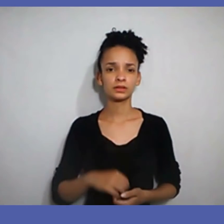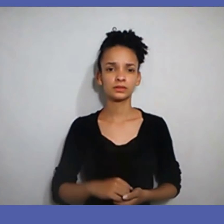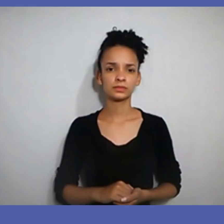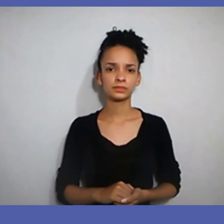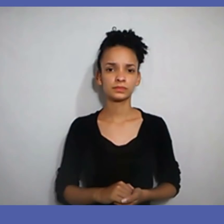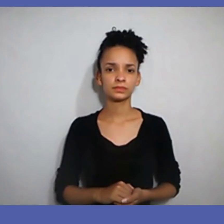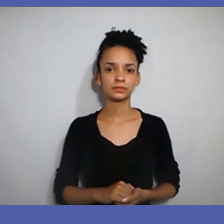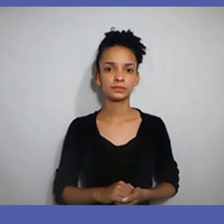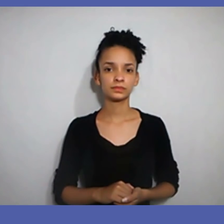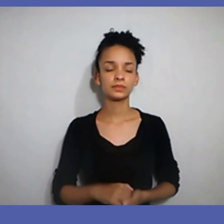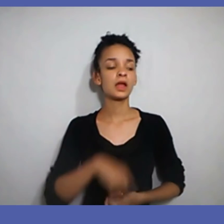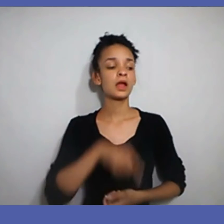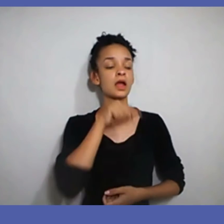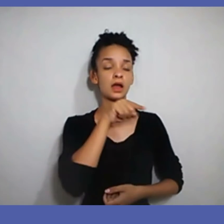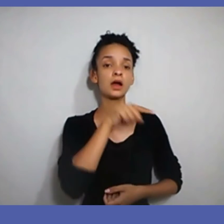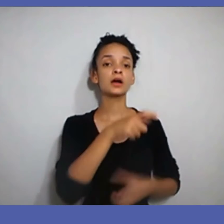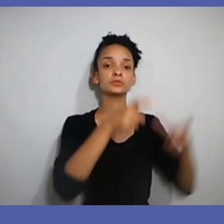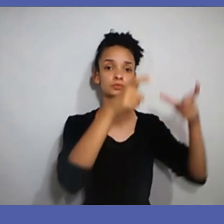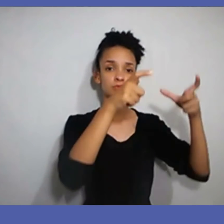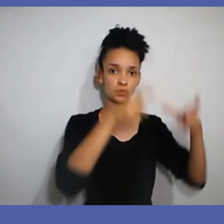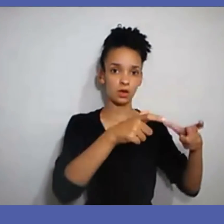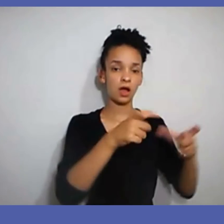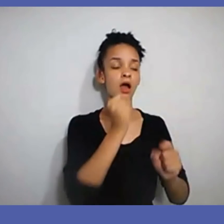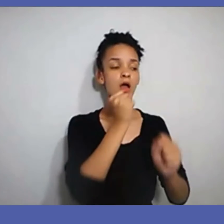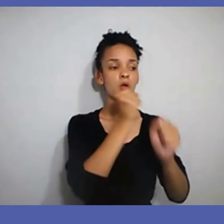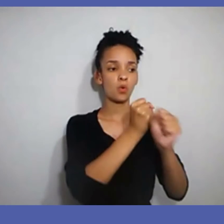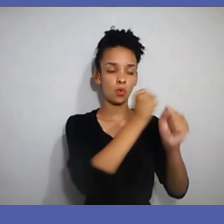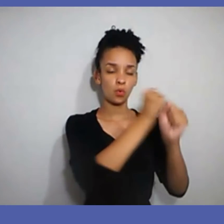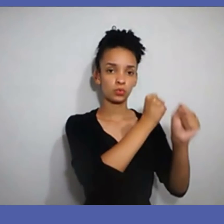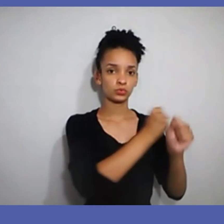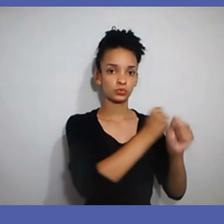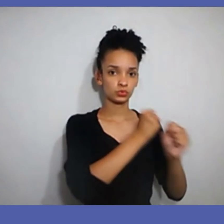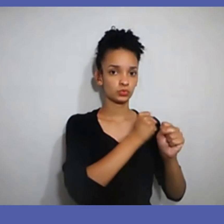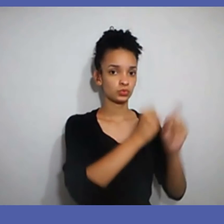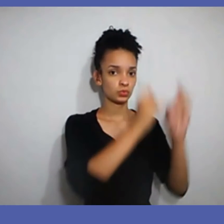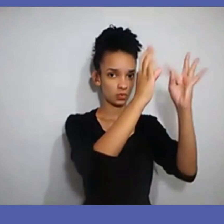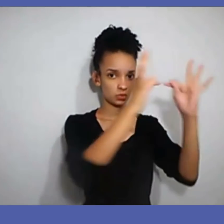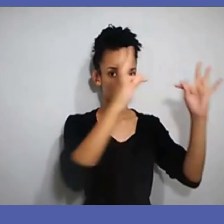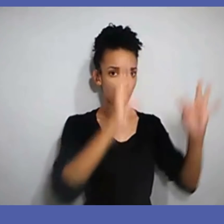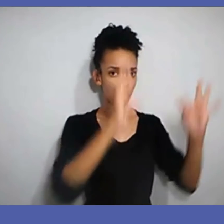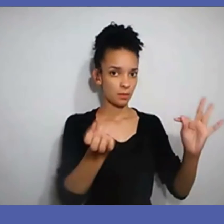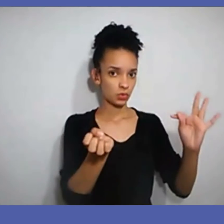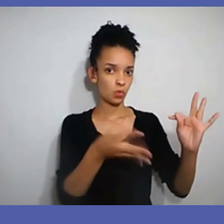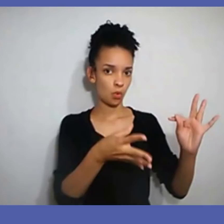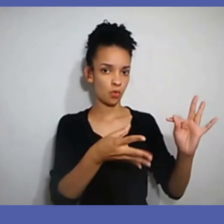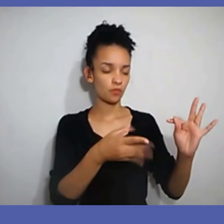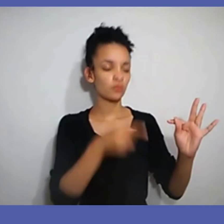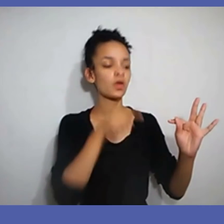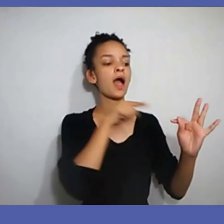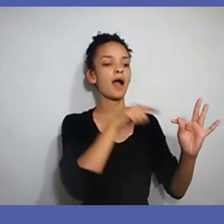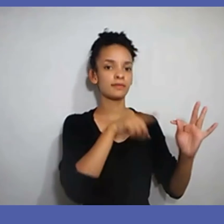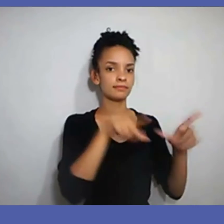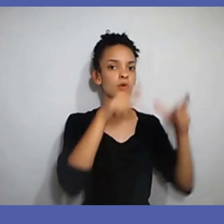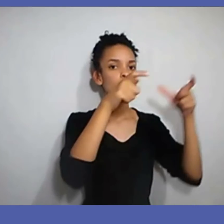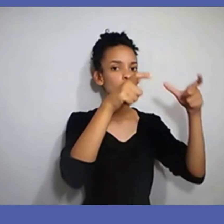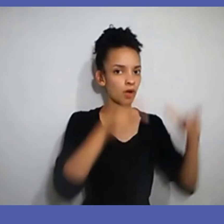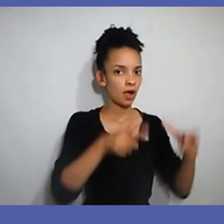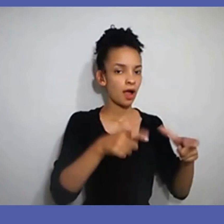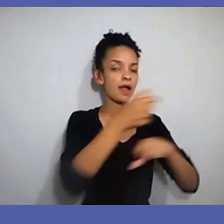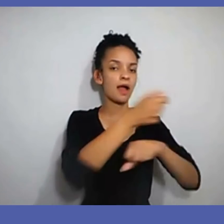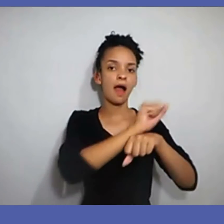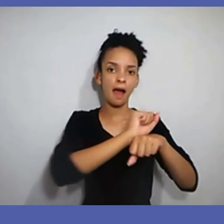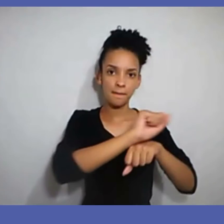filho, construir sobre esse fundamento o templo. E assim